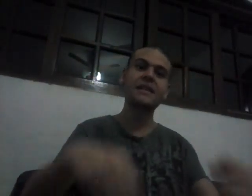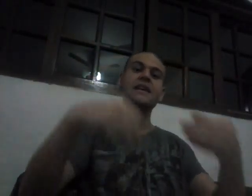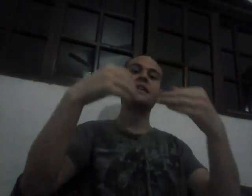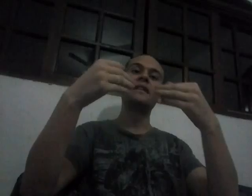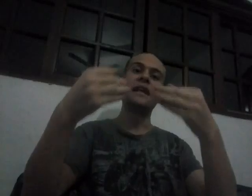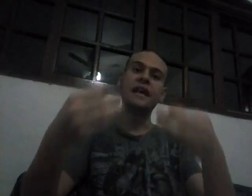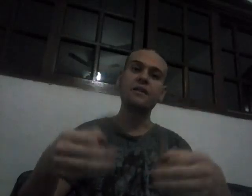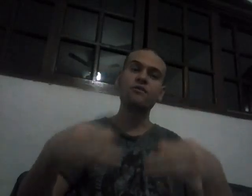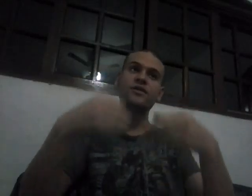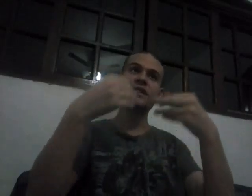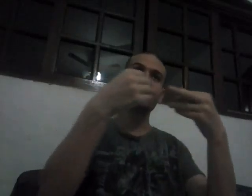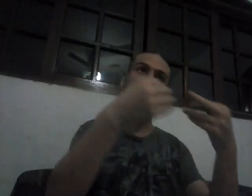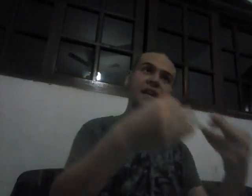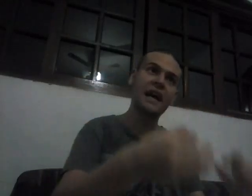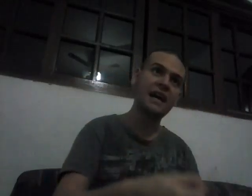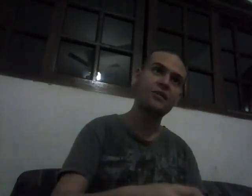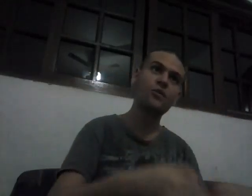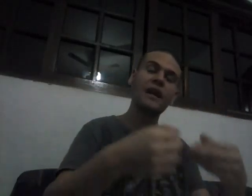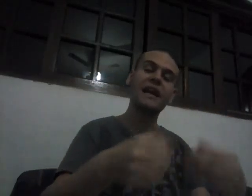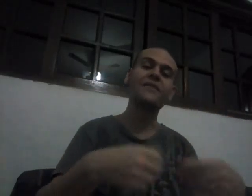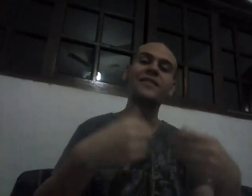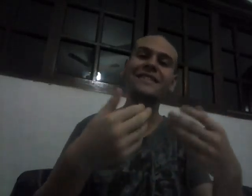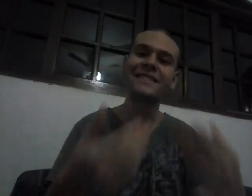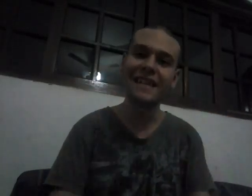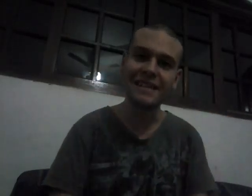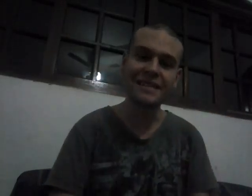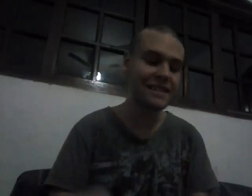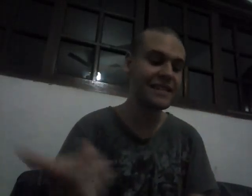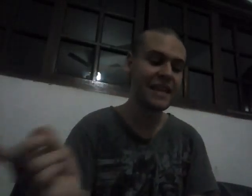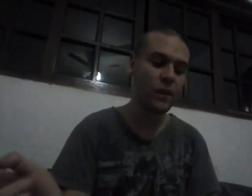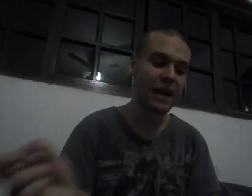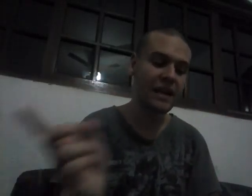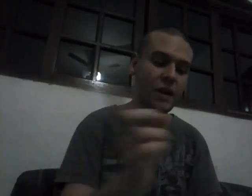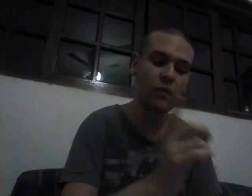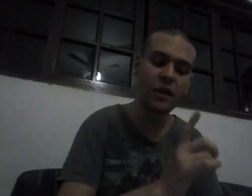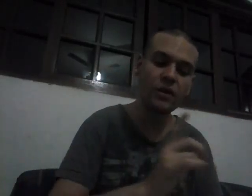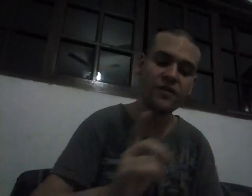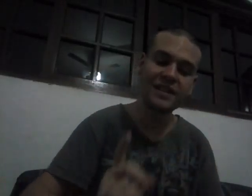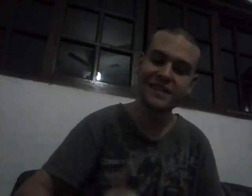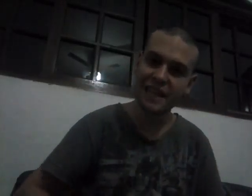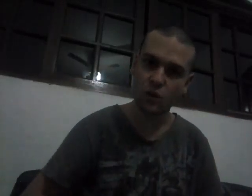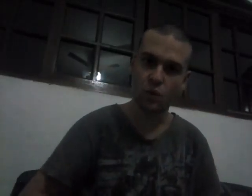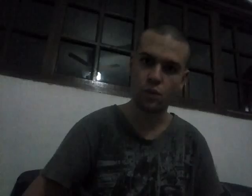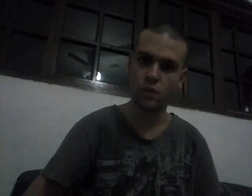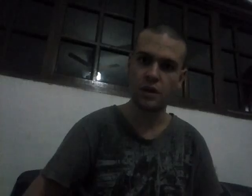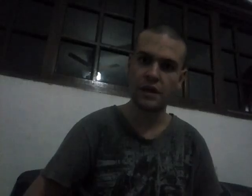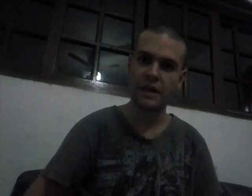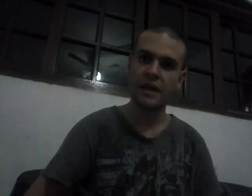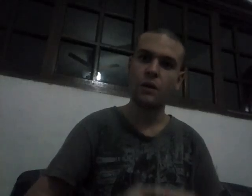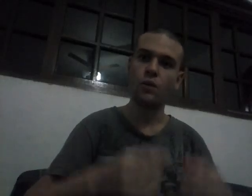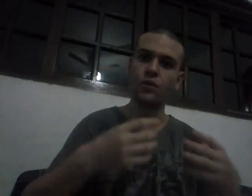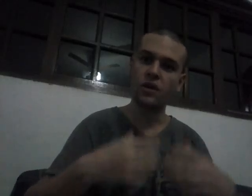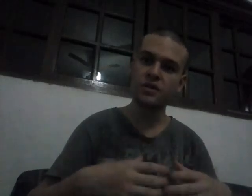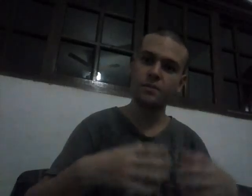têm o significado em francês. Então, ela não é universal. O nosso,